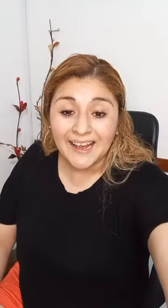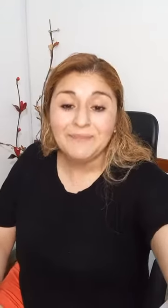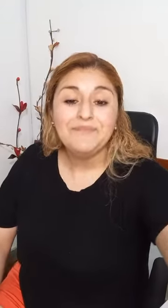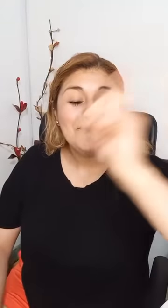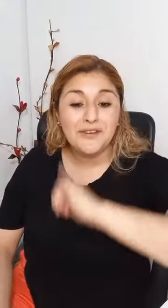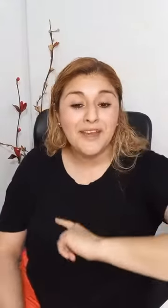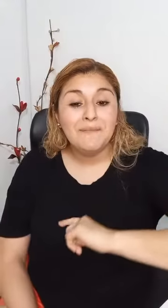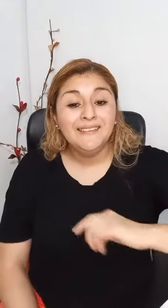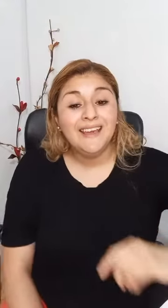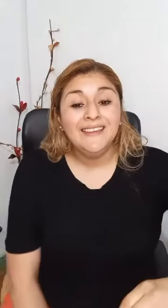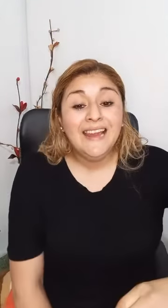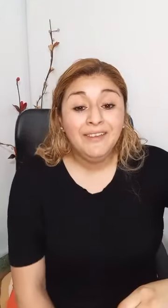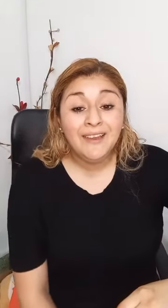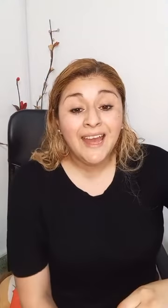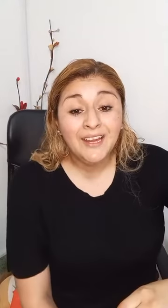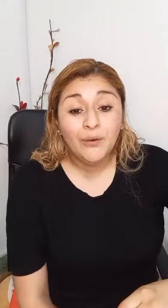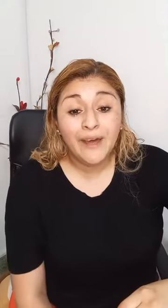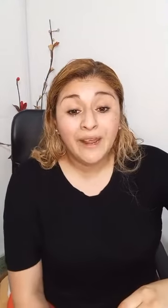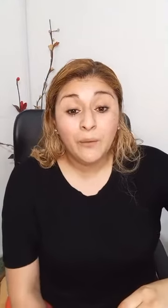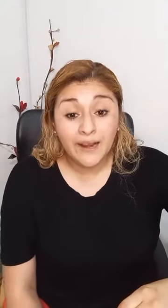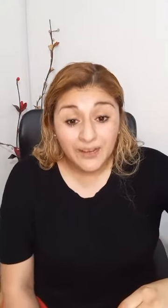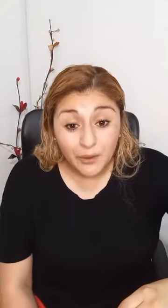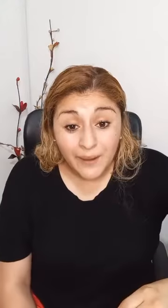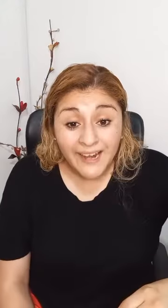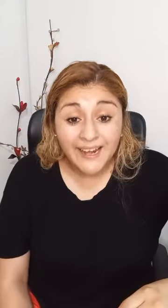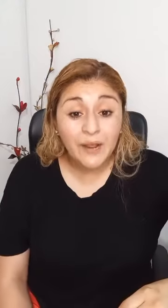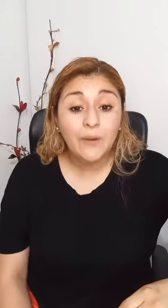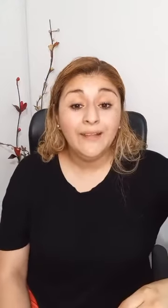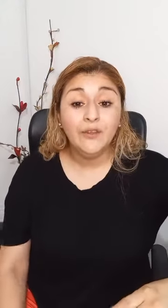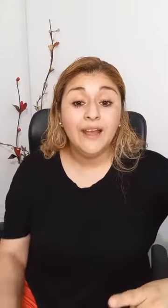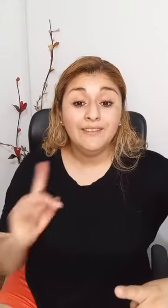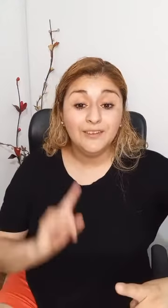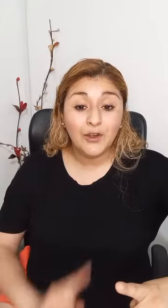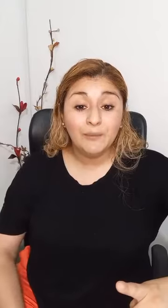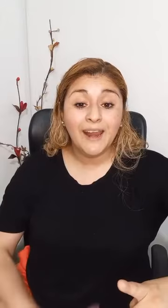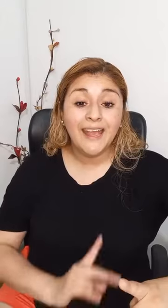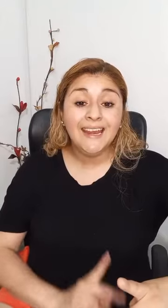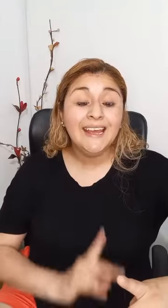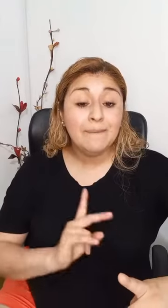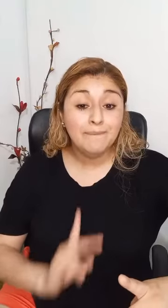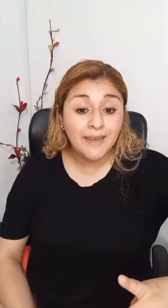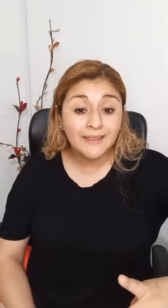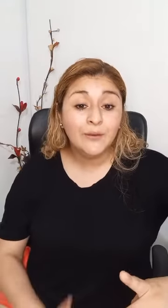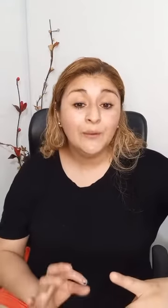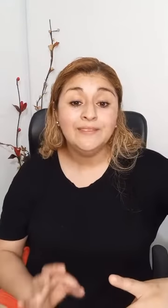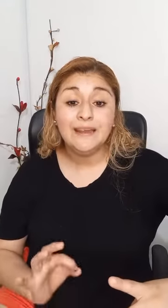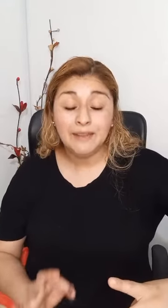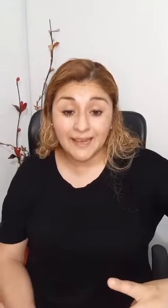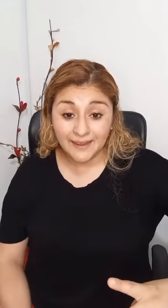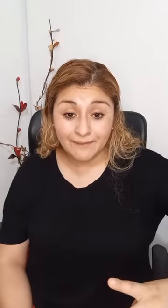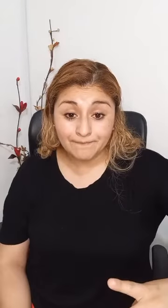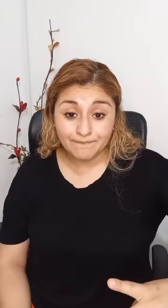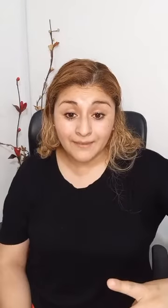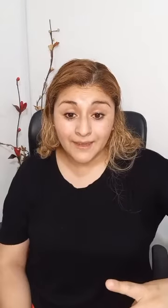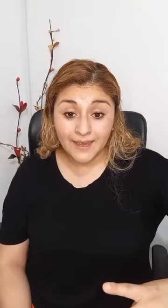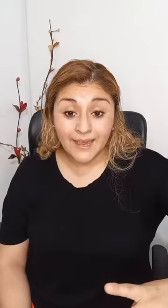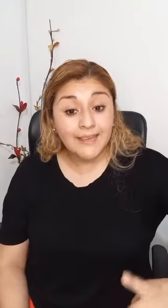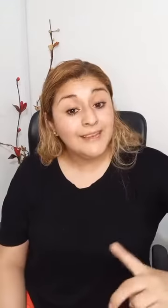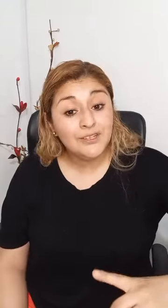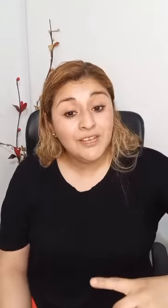Acá. Muy bien. Marta dice, la Biblia nos va regulando la visión para ir cambiando nuestra mirada.